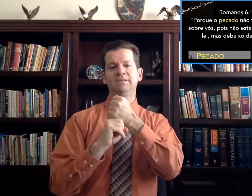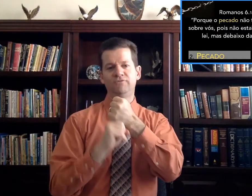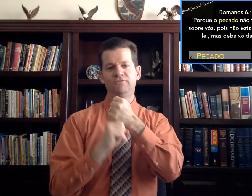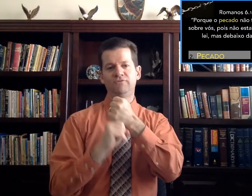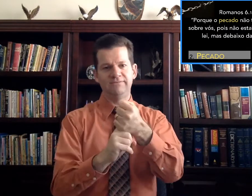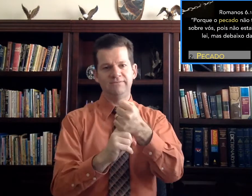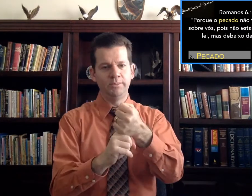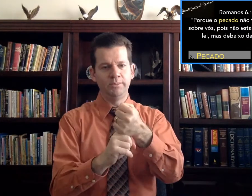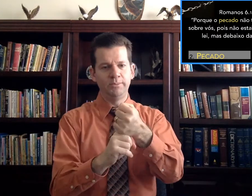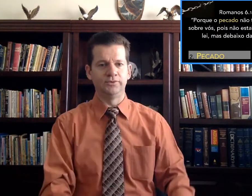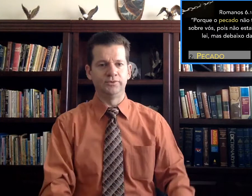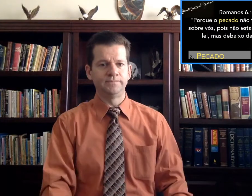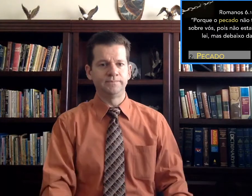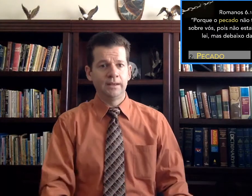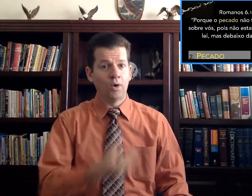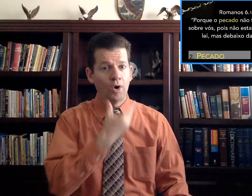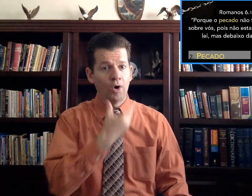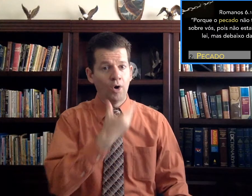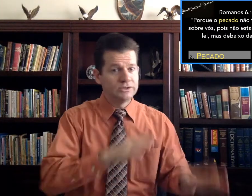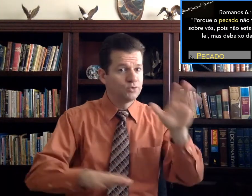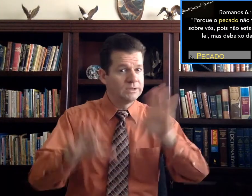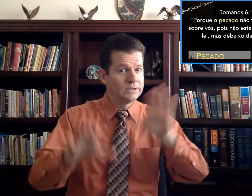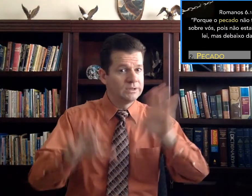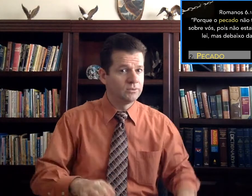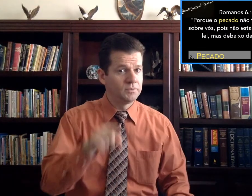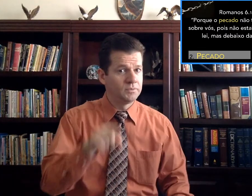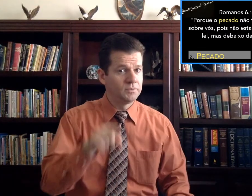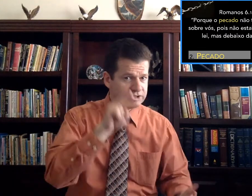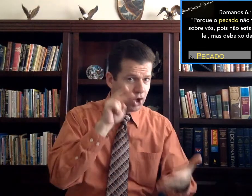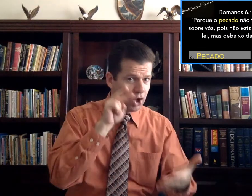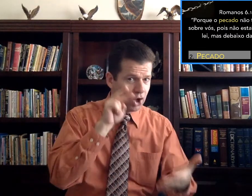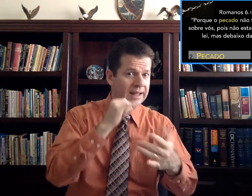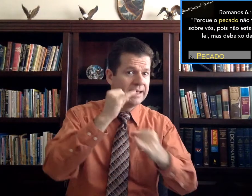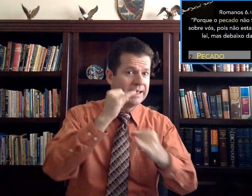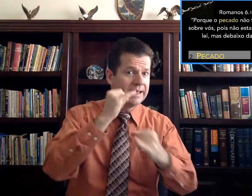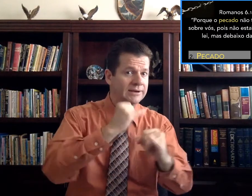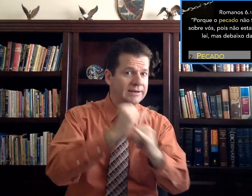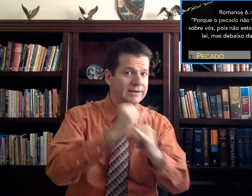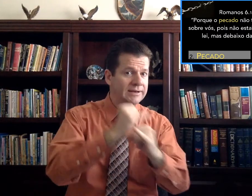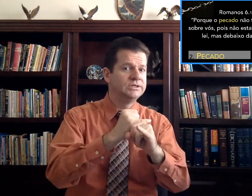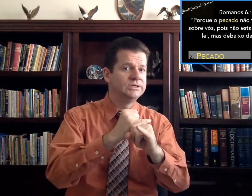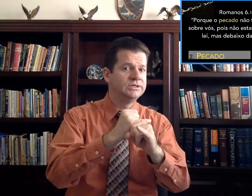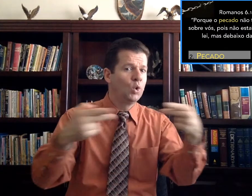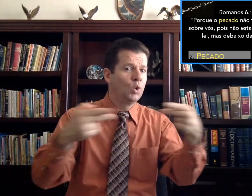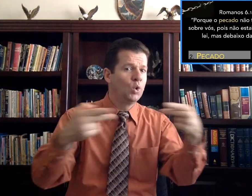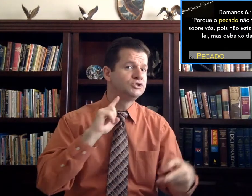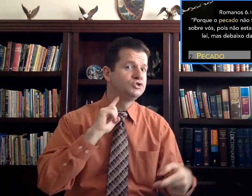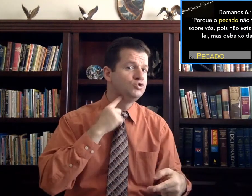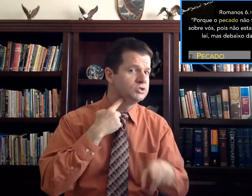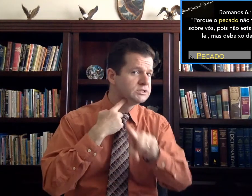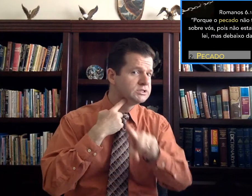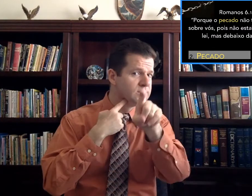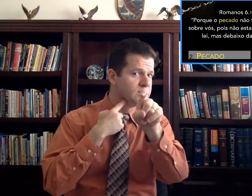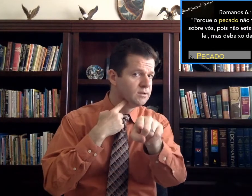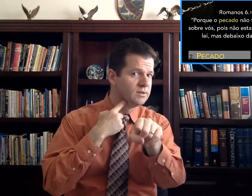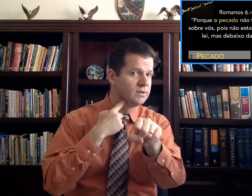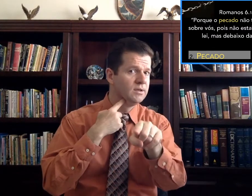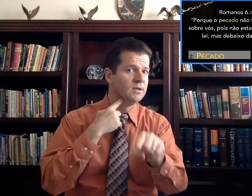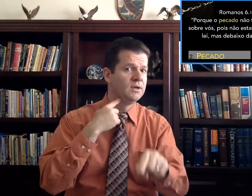você é dominado. Homens, cuidado, você olha internet, coisas sujas,